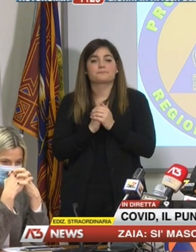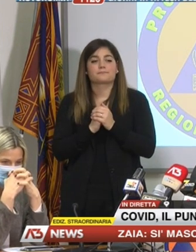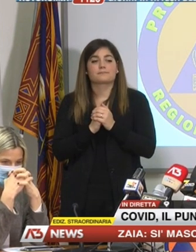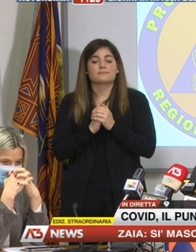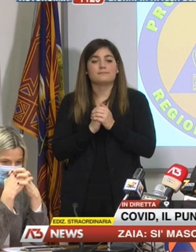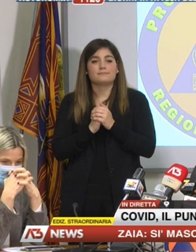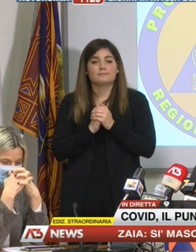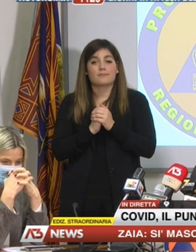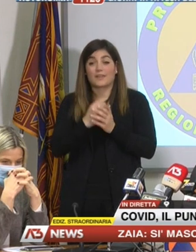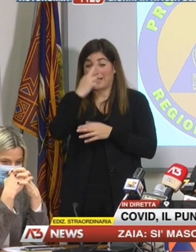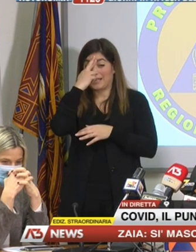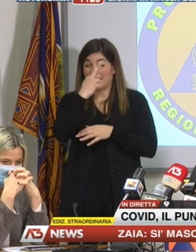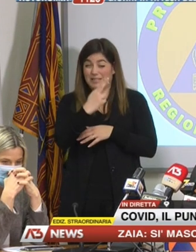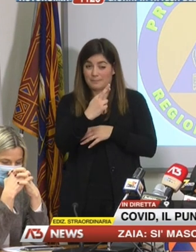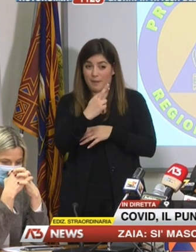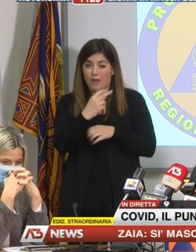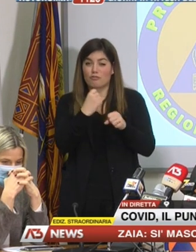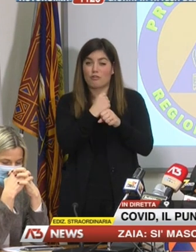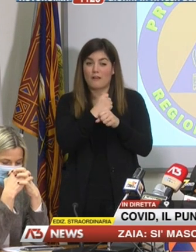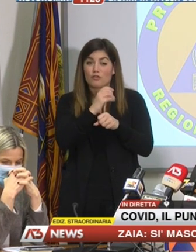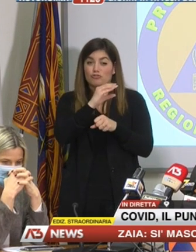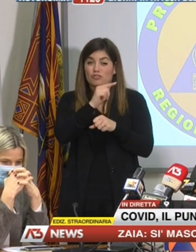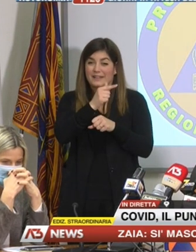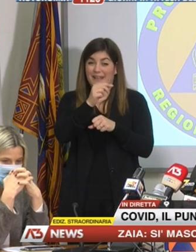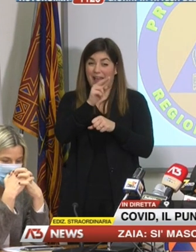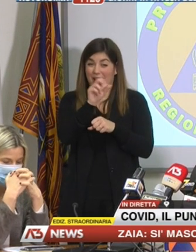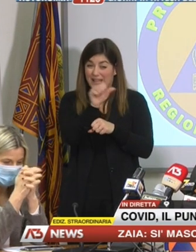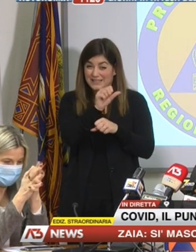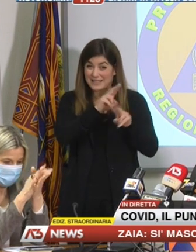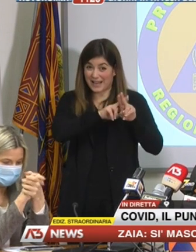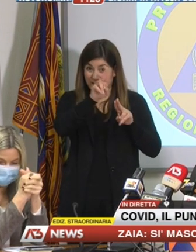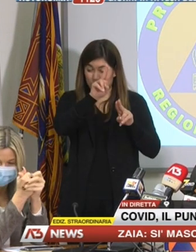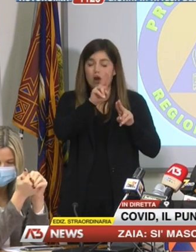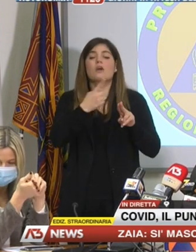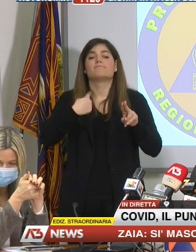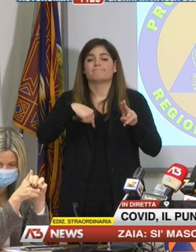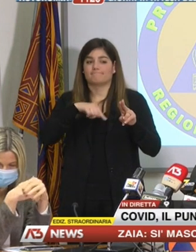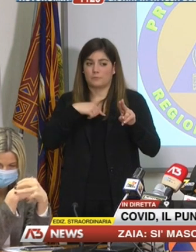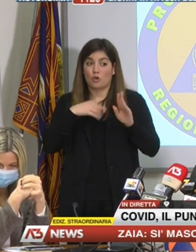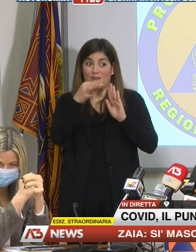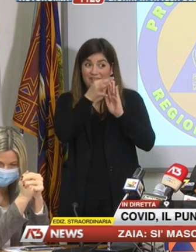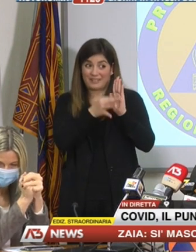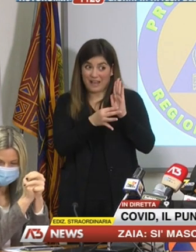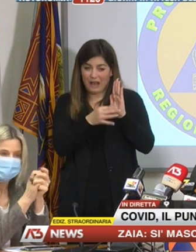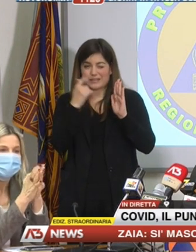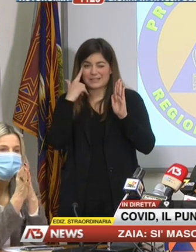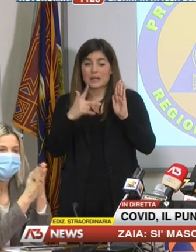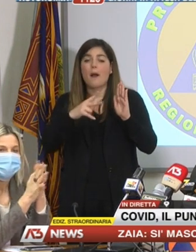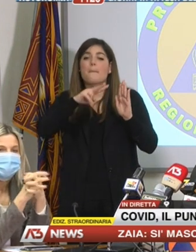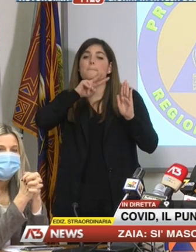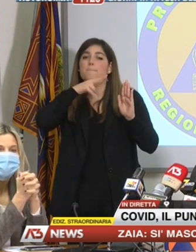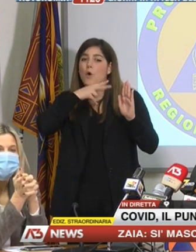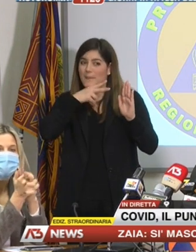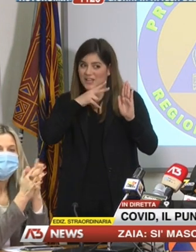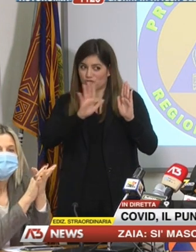indipendente del CTS nazionale che elabora i dati, noi sapremo nel pomeriggio se restiamo in zona gialla